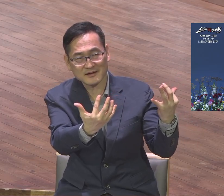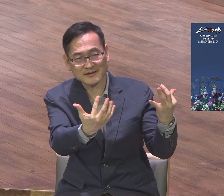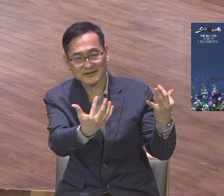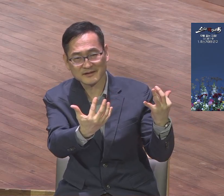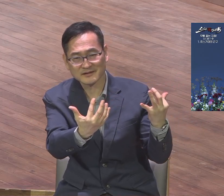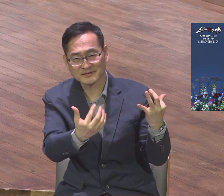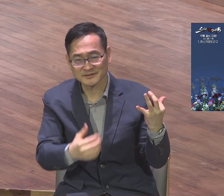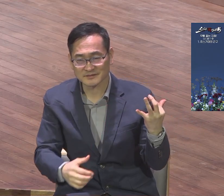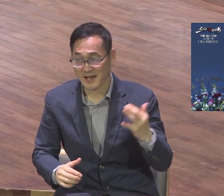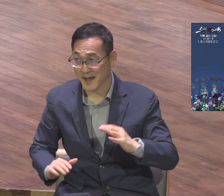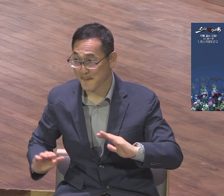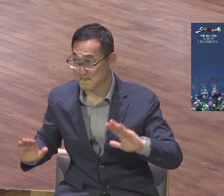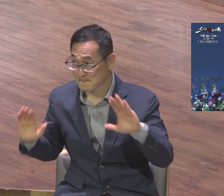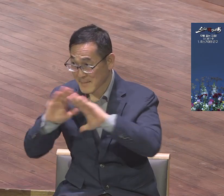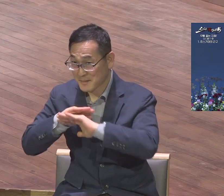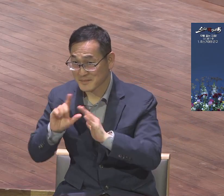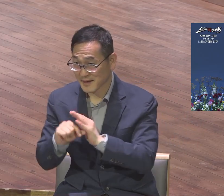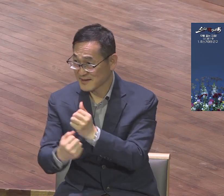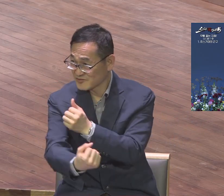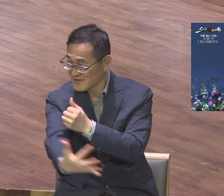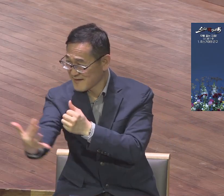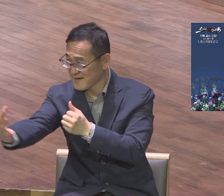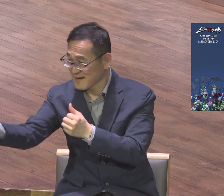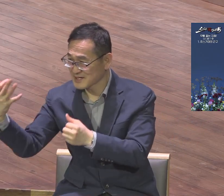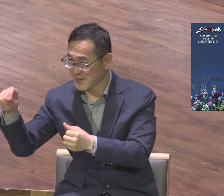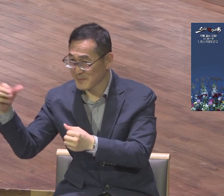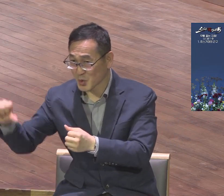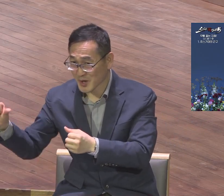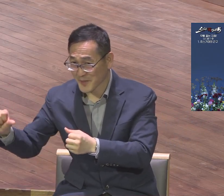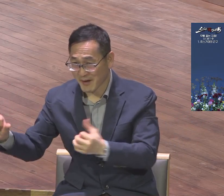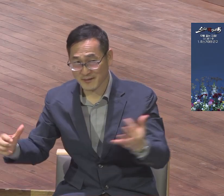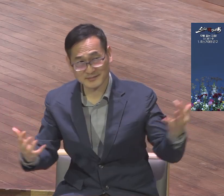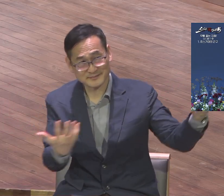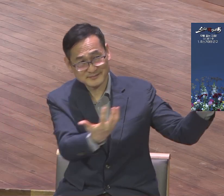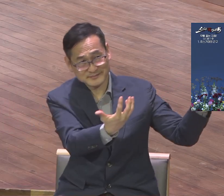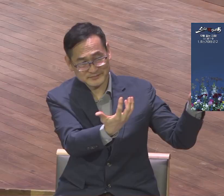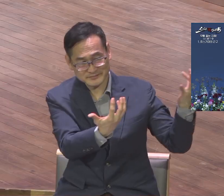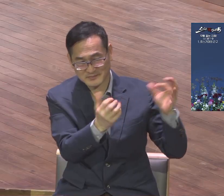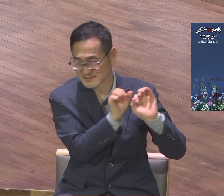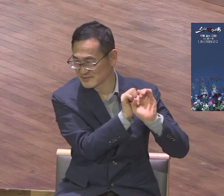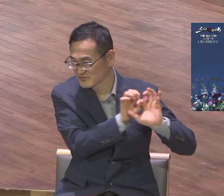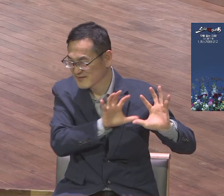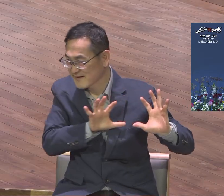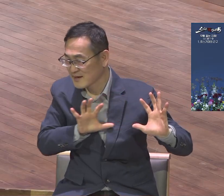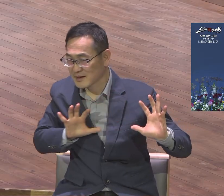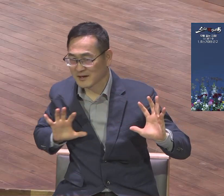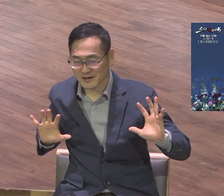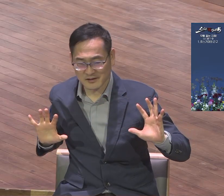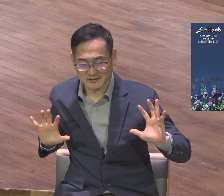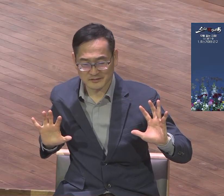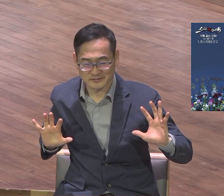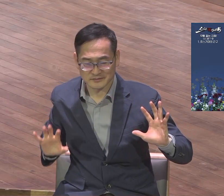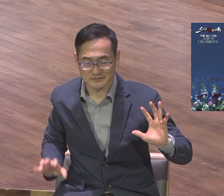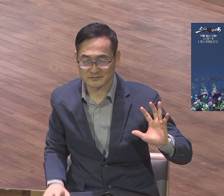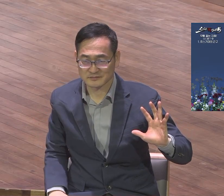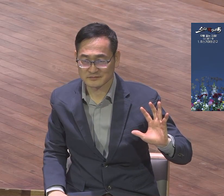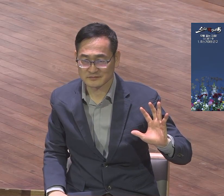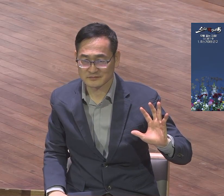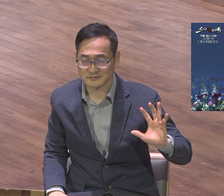밤에 예루살렘을 포위하고 있던 18만 5천 이 산헤립의 이 군사들을